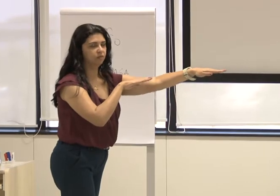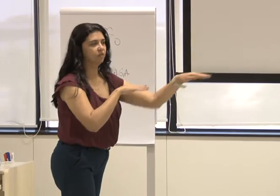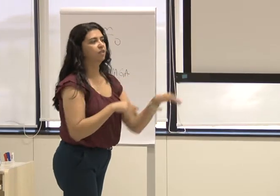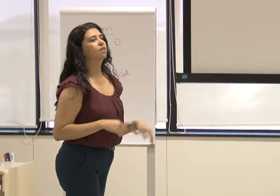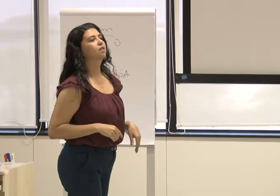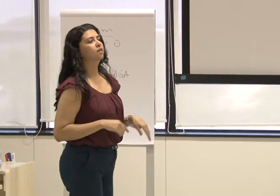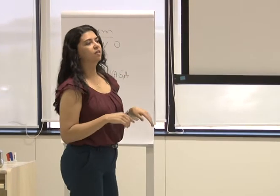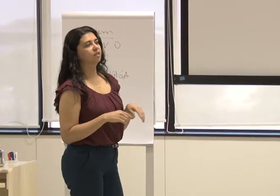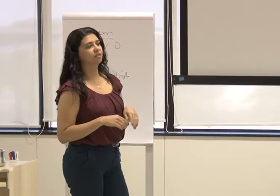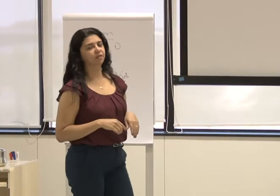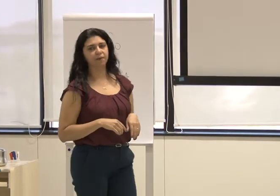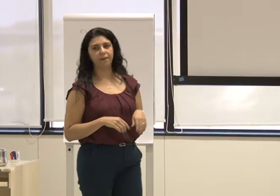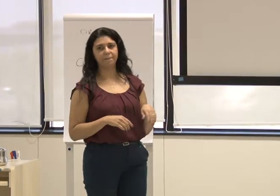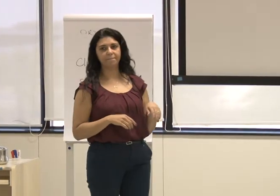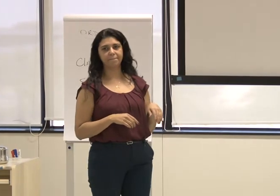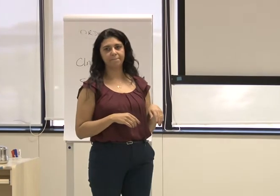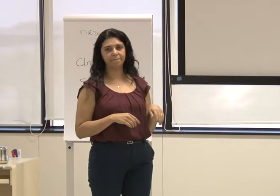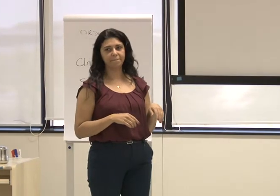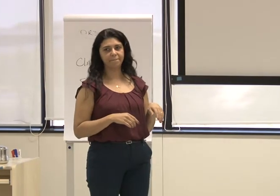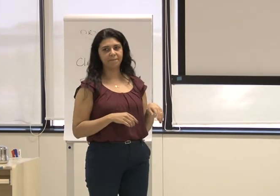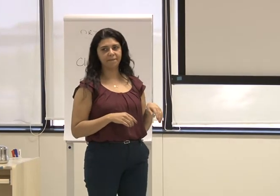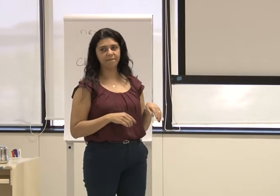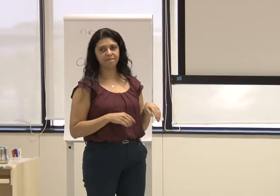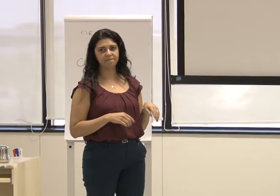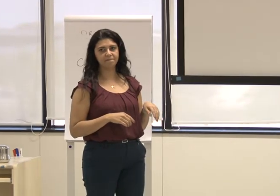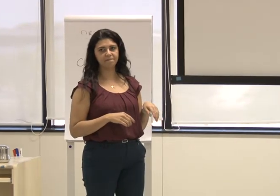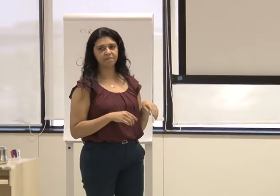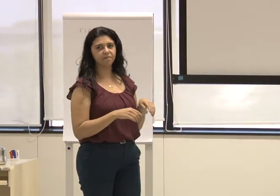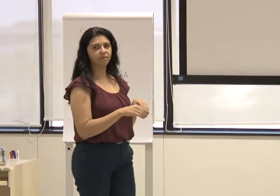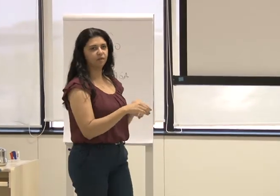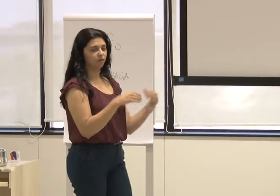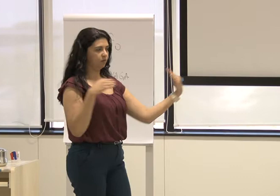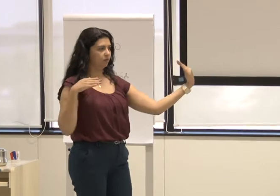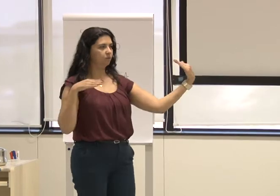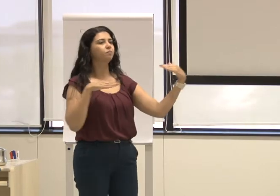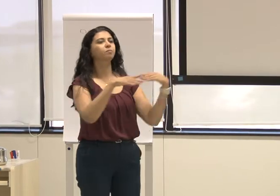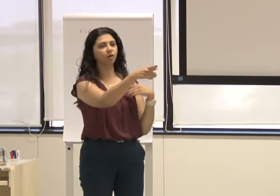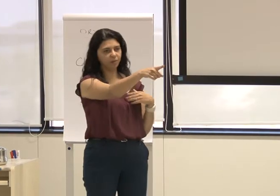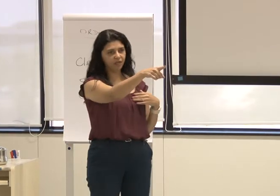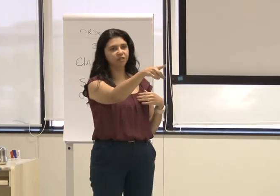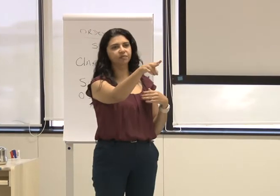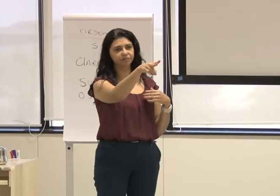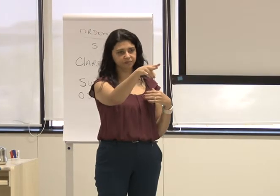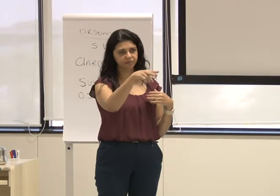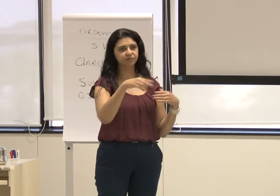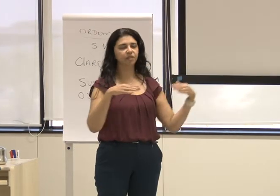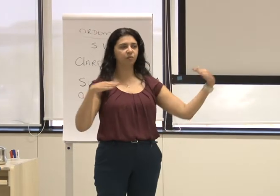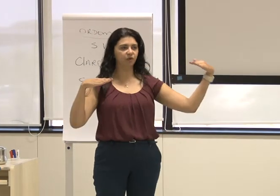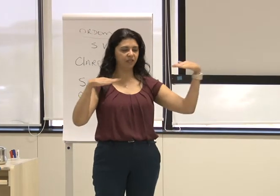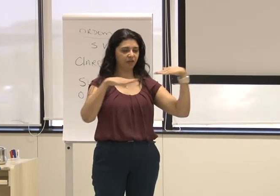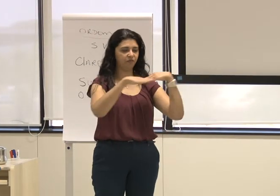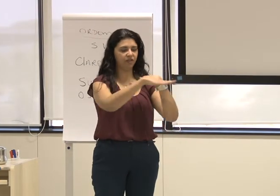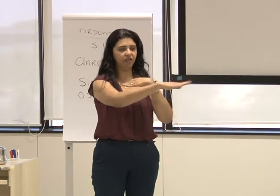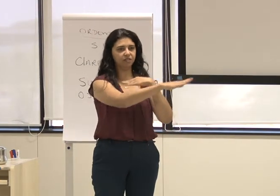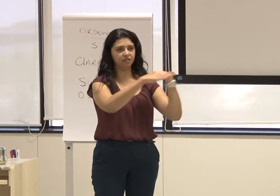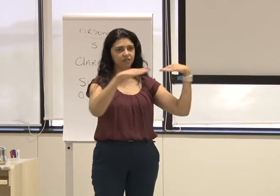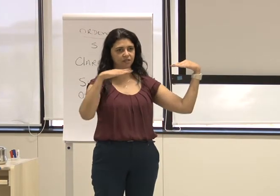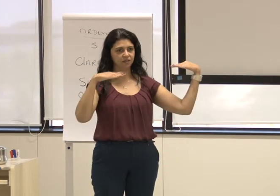Ultrapassagem. E ultrapassagem de que forma? Perigosa. Exatamente. Exatamente, porque a via